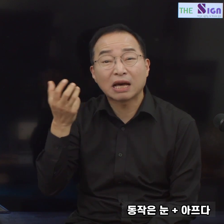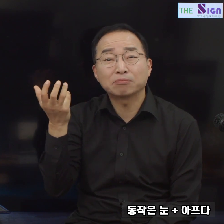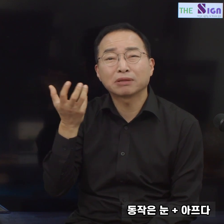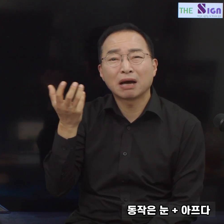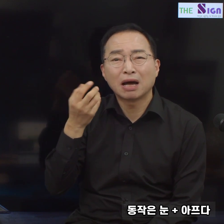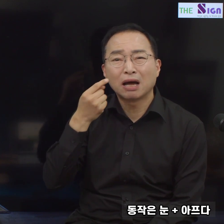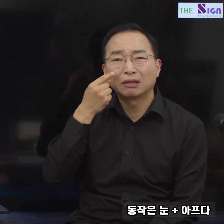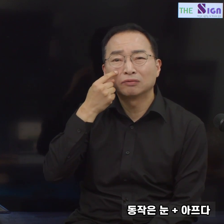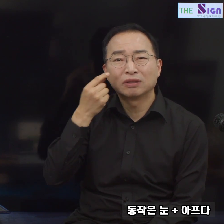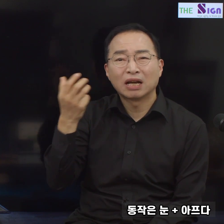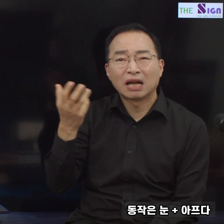아프다.